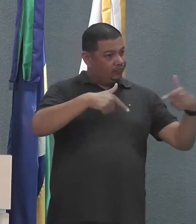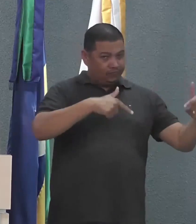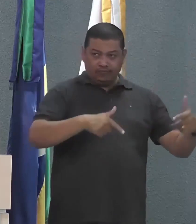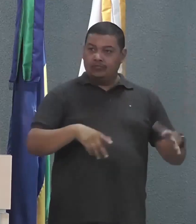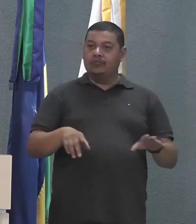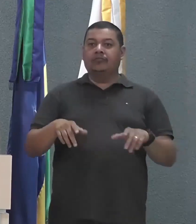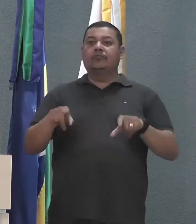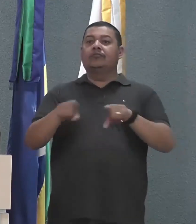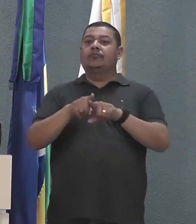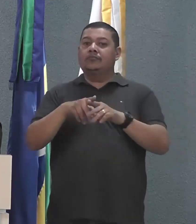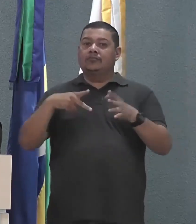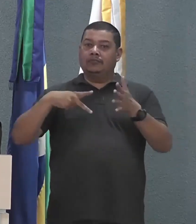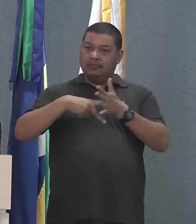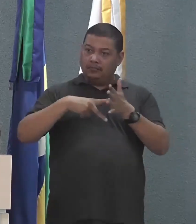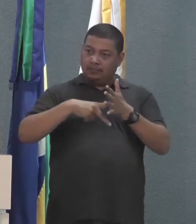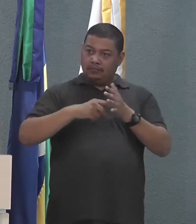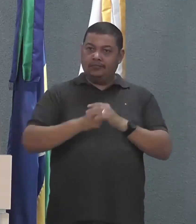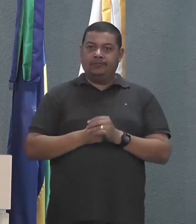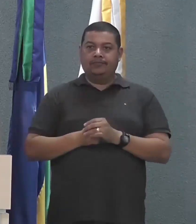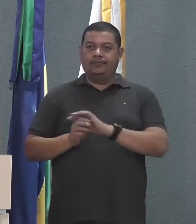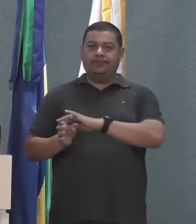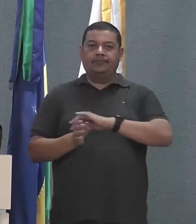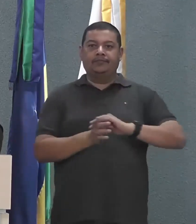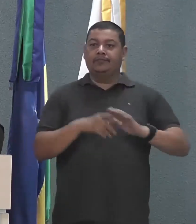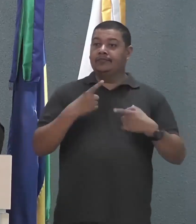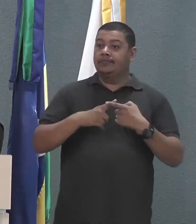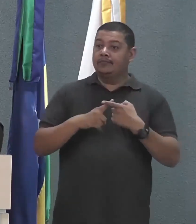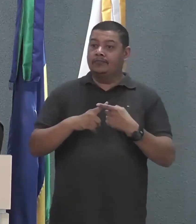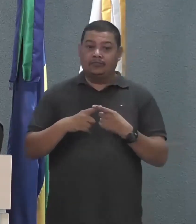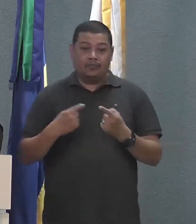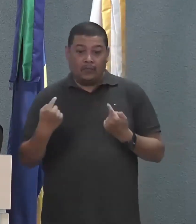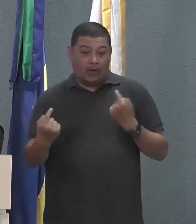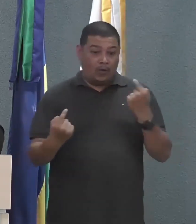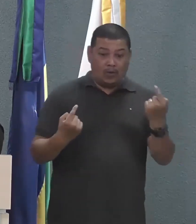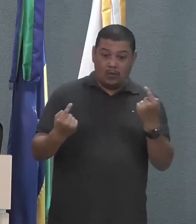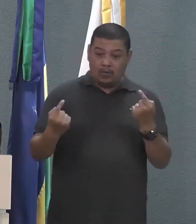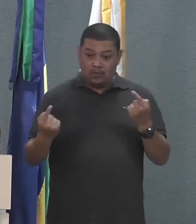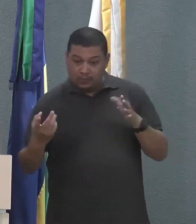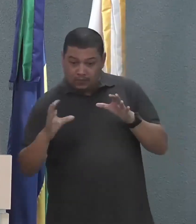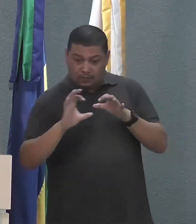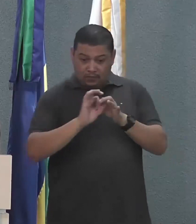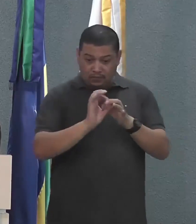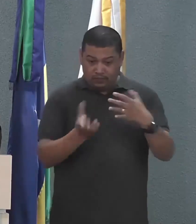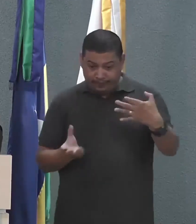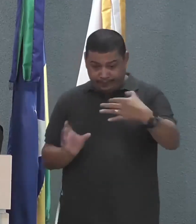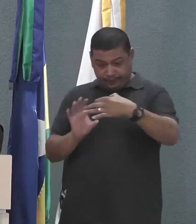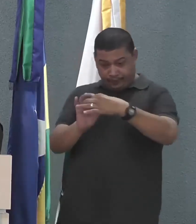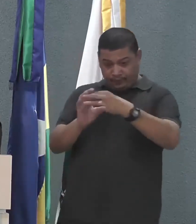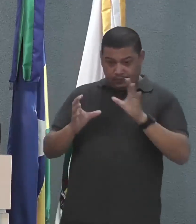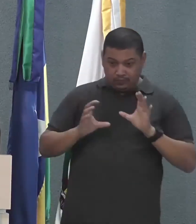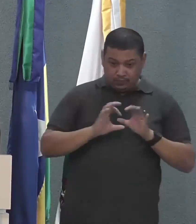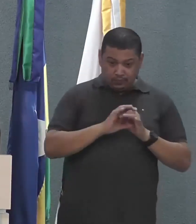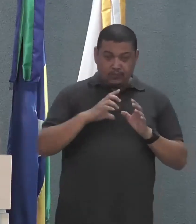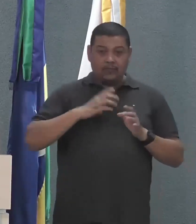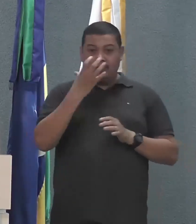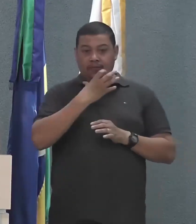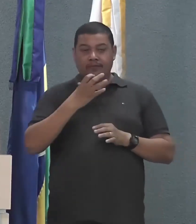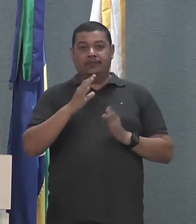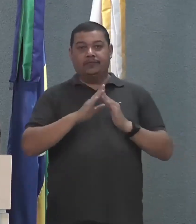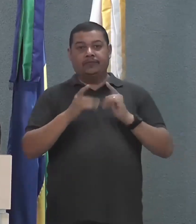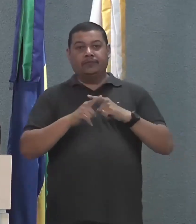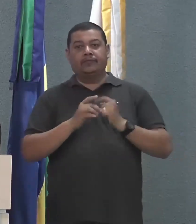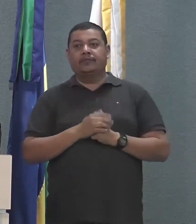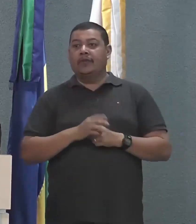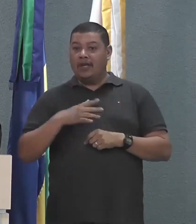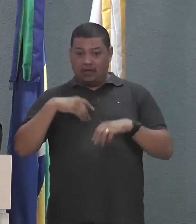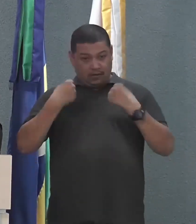sindicato, novamente. Por quê? Porque um depende do outro. Eu gosto de citar isso no meu discurso, tem uma musiquinha que se canta nas igrejas, que é: